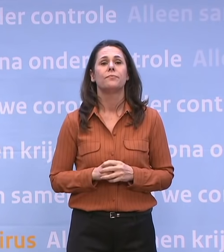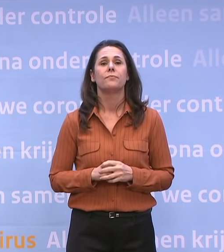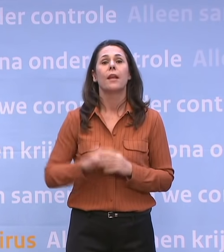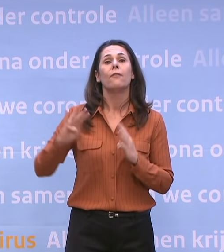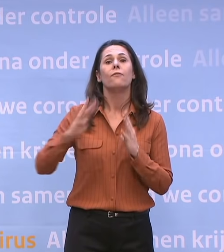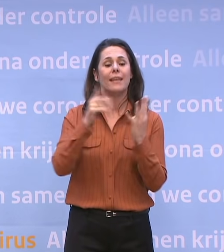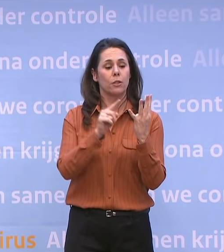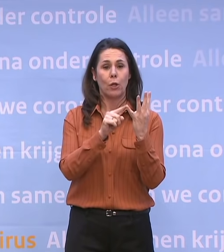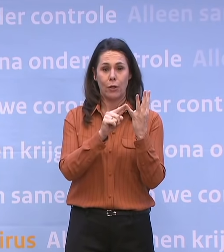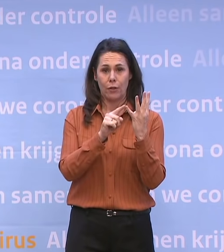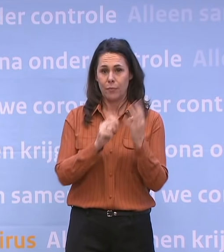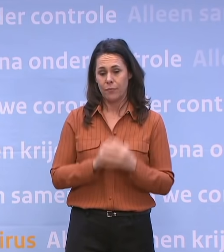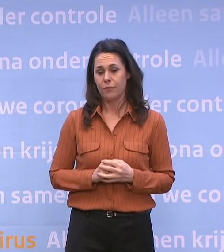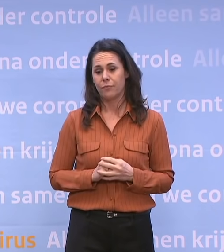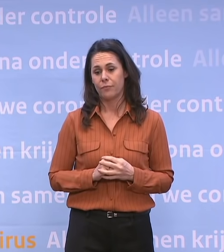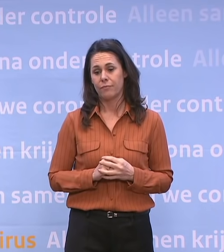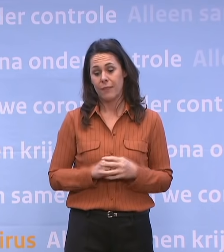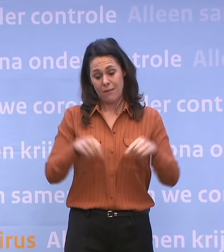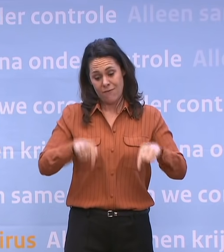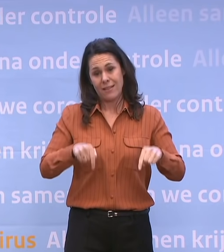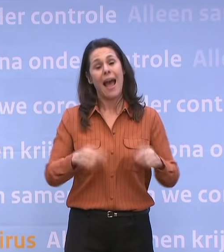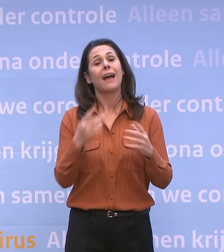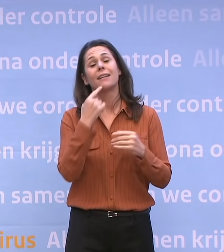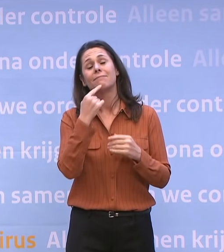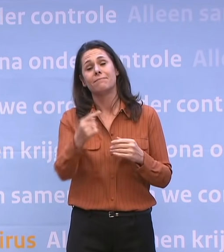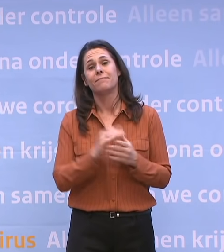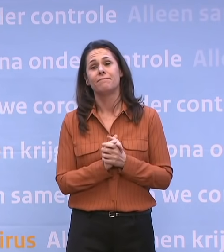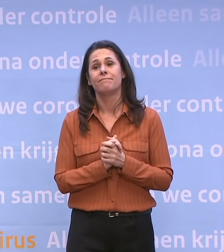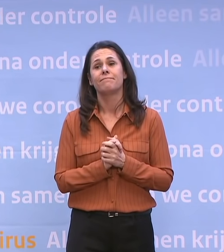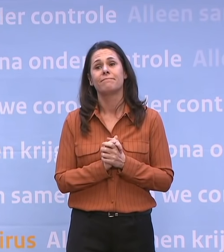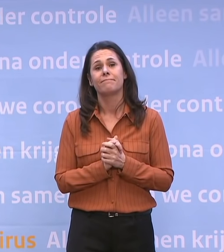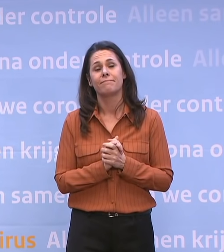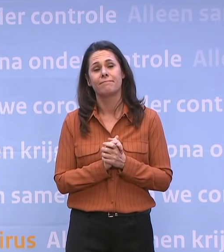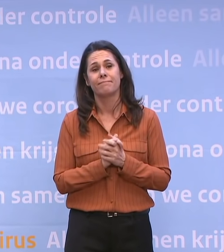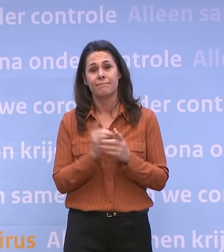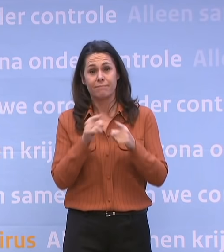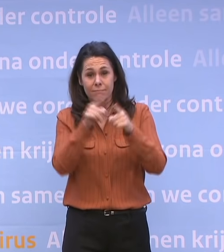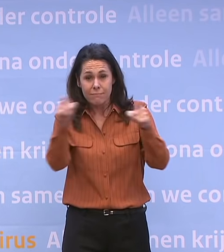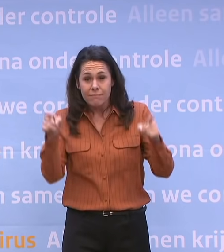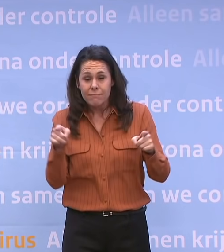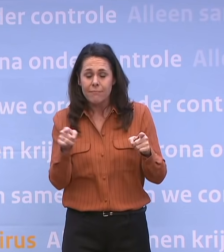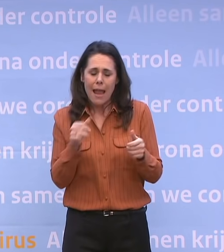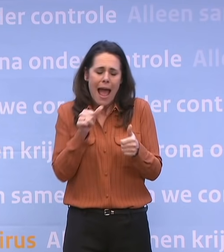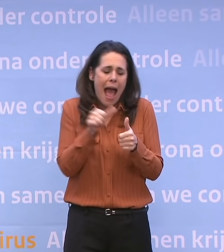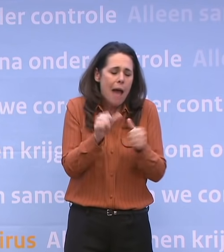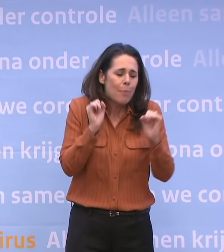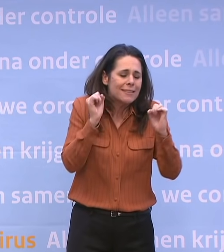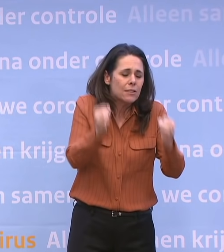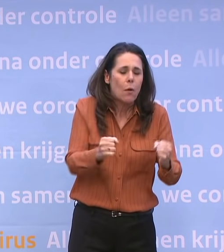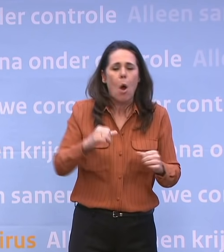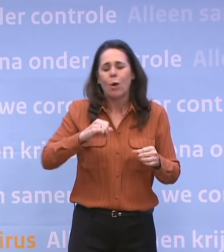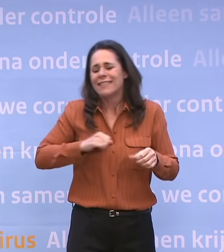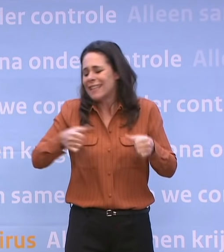vierde. Ik wil vandaag hier gezegd hebben dat ik grote bewondering heb voor het aanpassingsvermogen, de